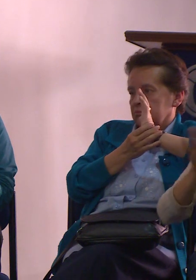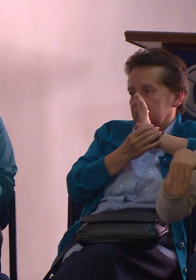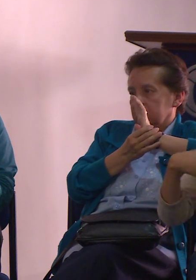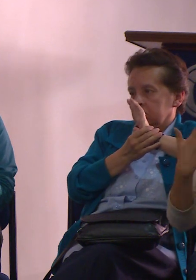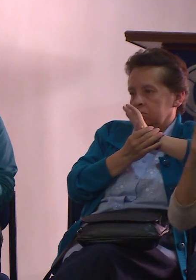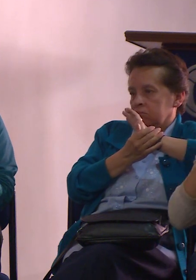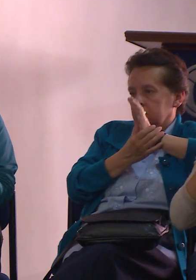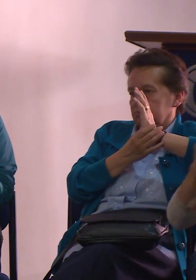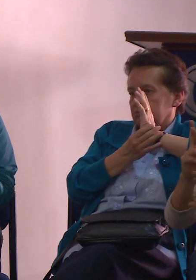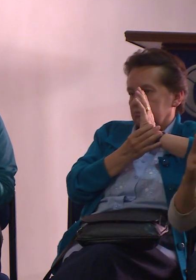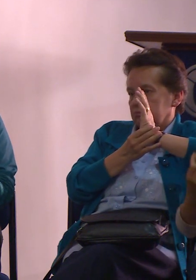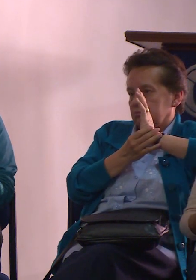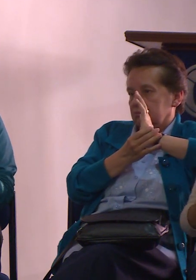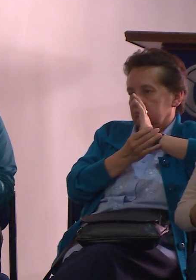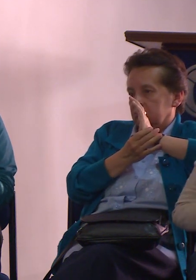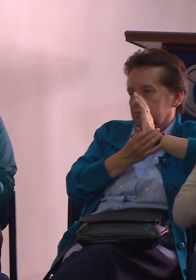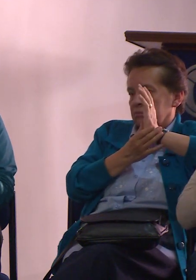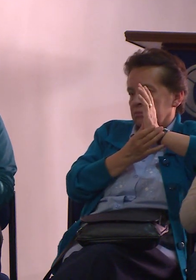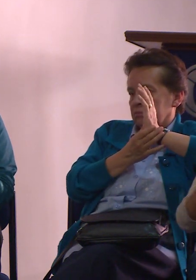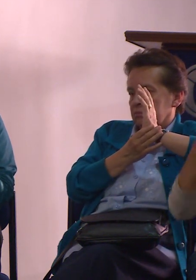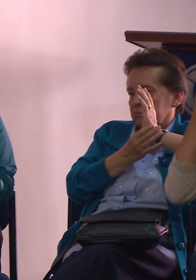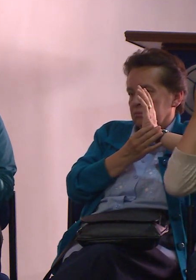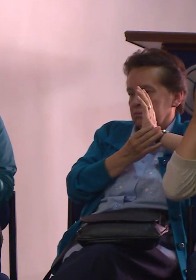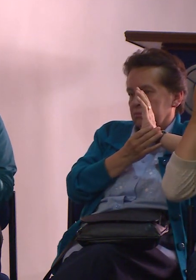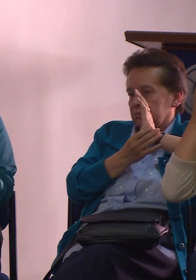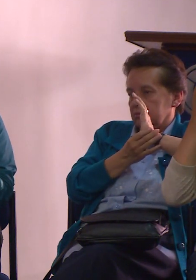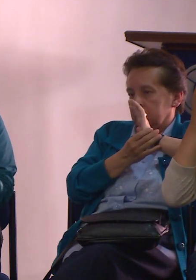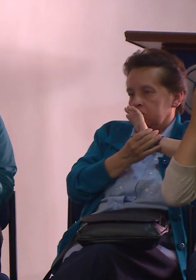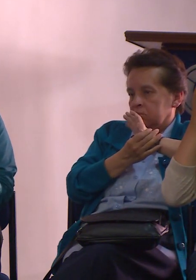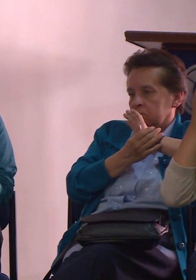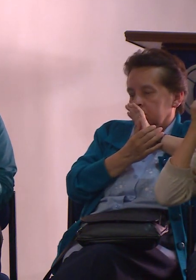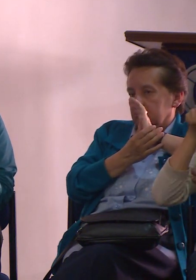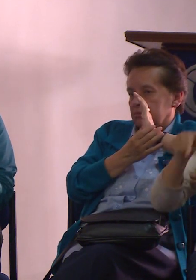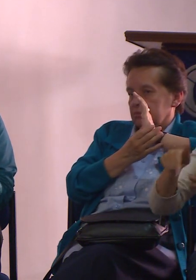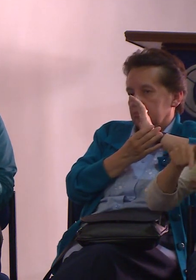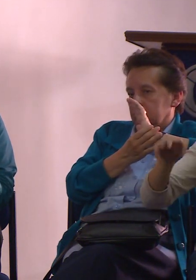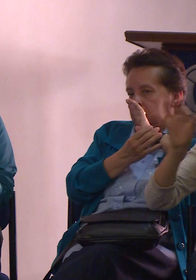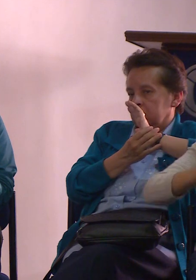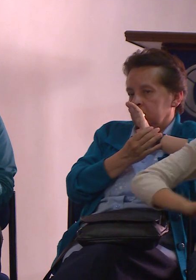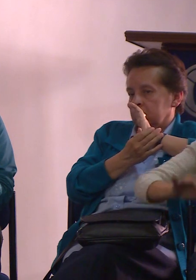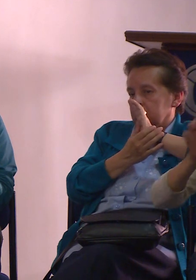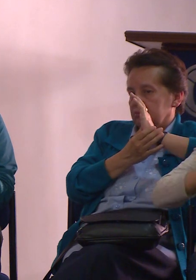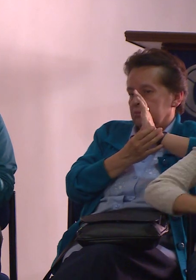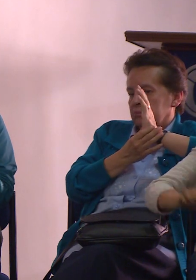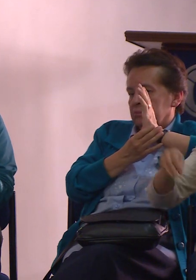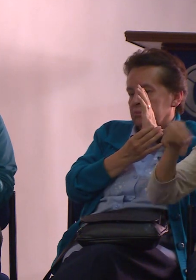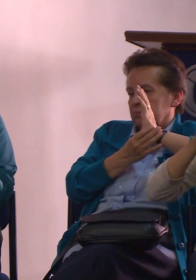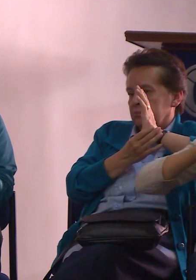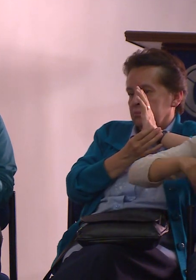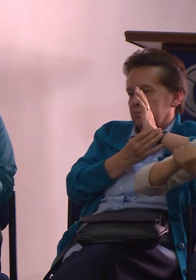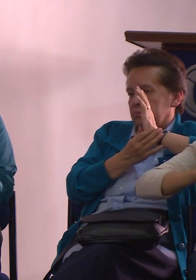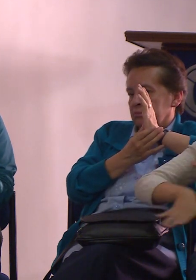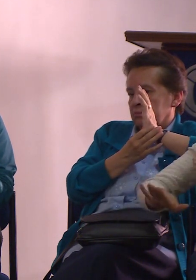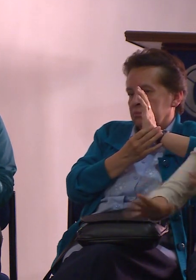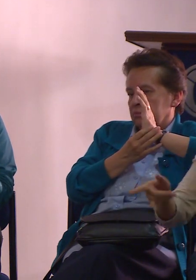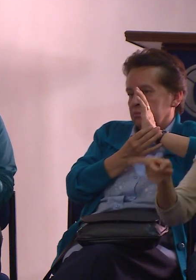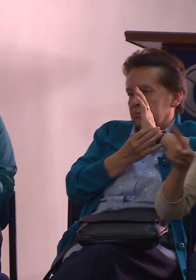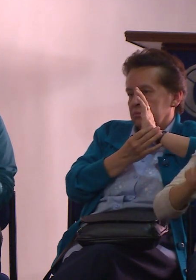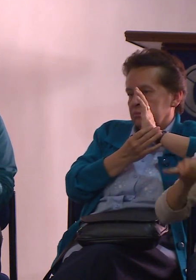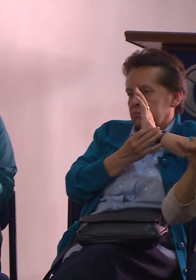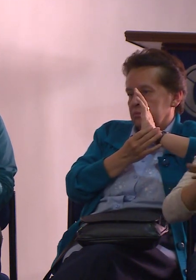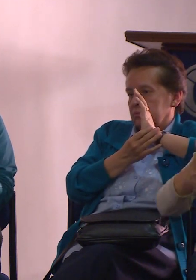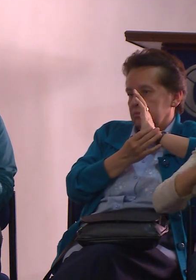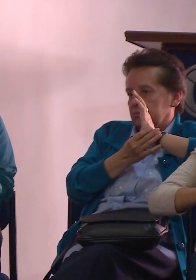que le estamos dando? Eso hace que haya unas defensas mismas de los territorios y al mismo tiempo